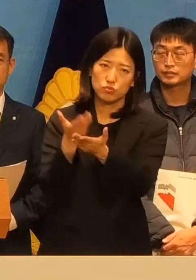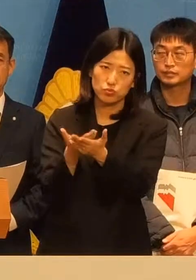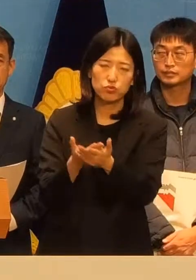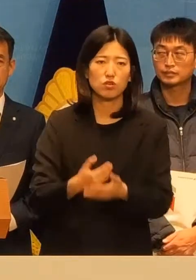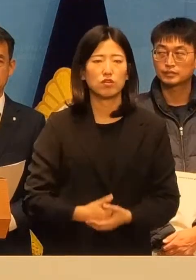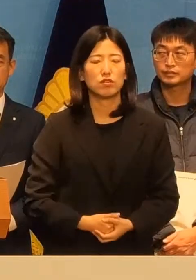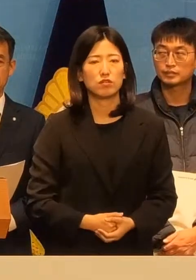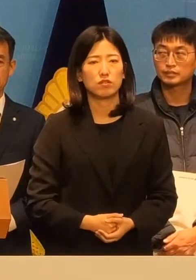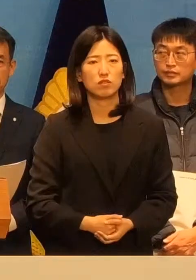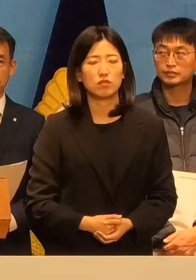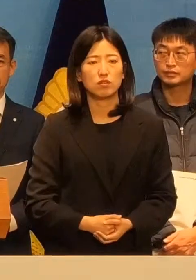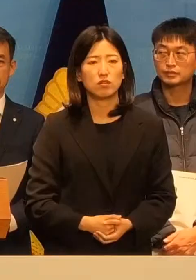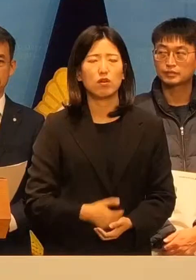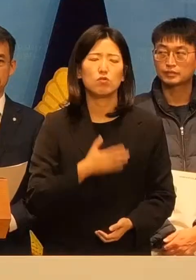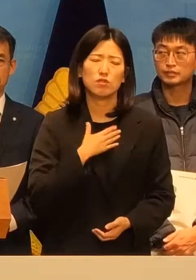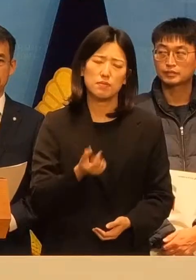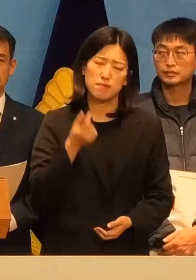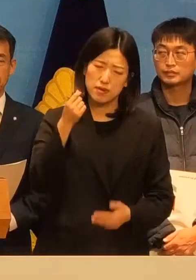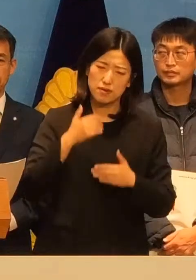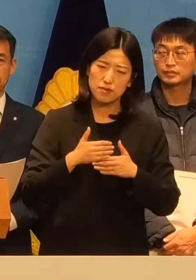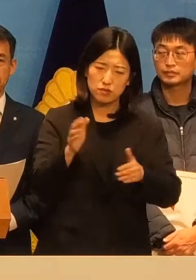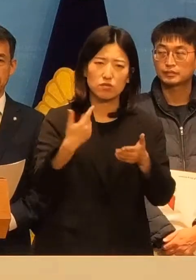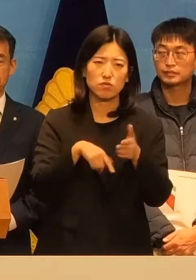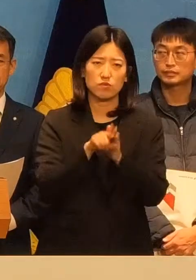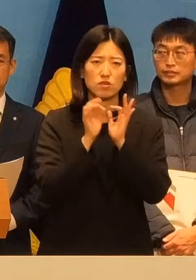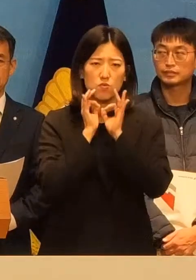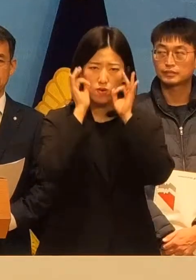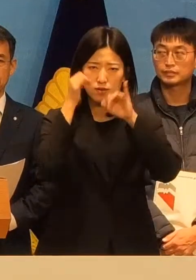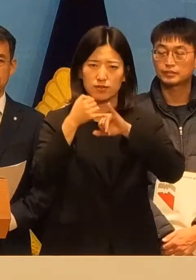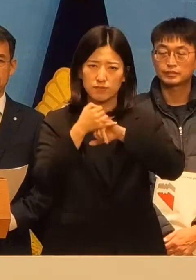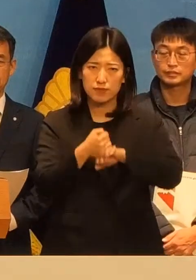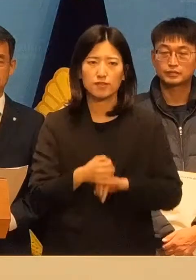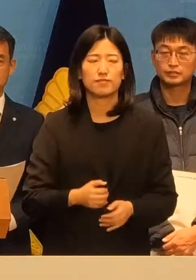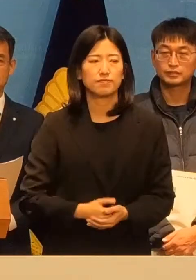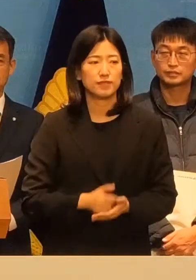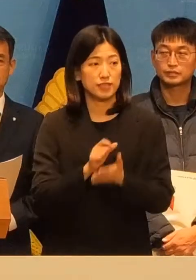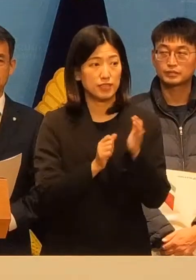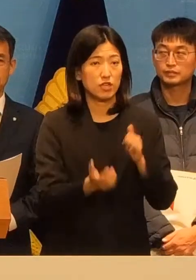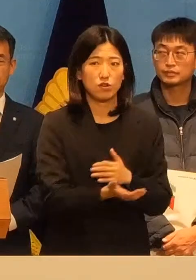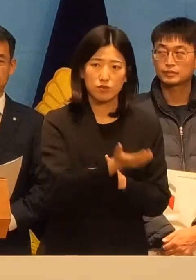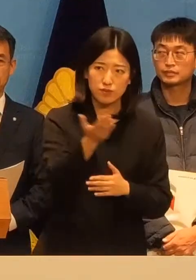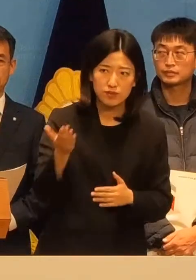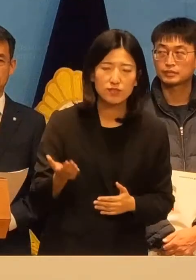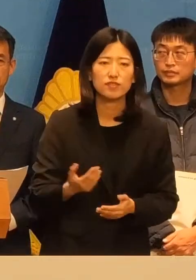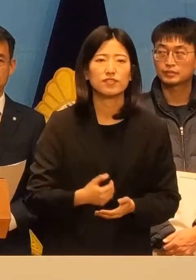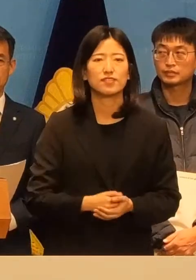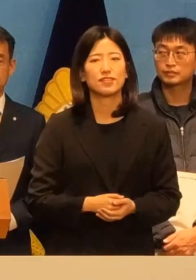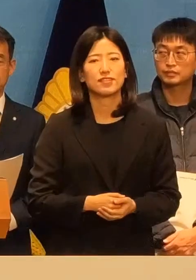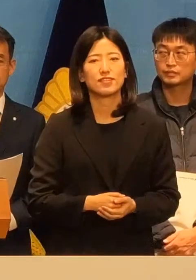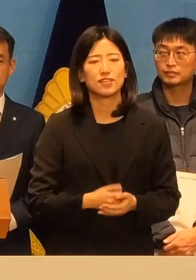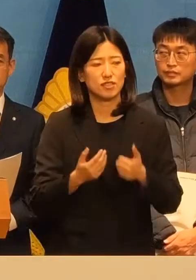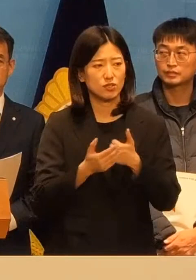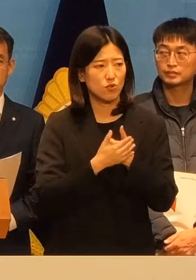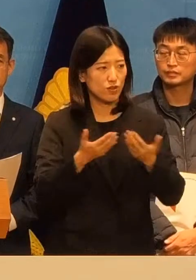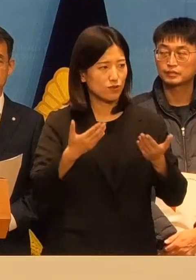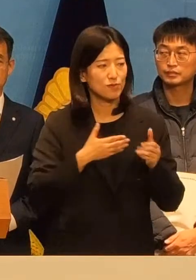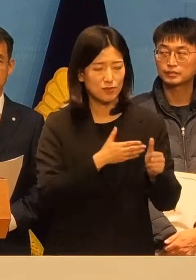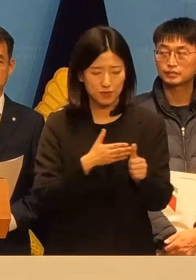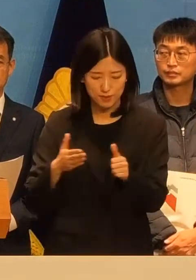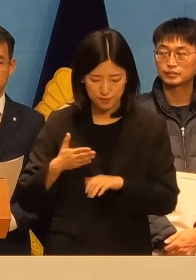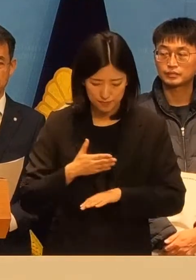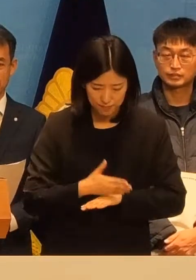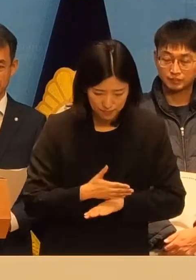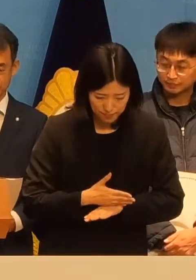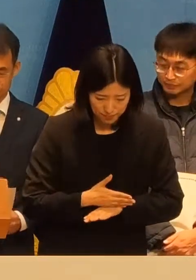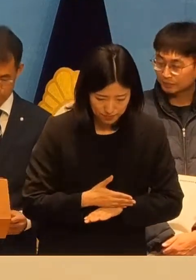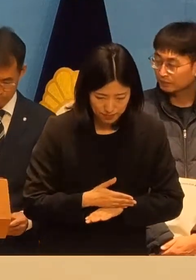앞으로 이 부분이 조속히 이행이 되도록 더 노력하겠습니다. 여기 있는 기자분들, 언론 기자 여러분들 모두 도와주시기 바랍니다.